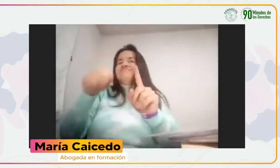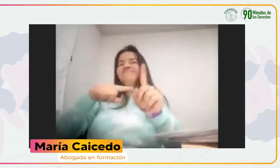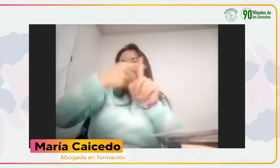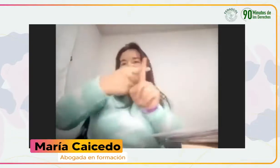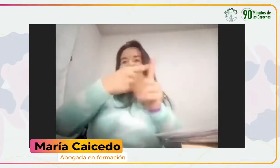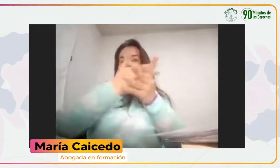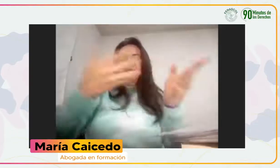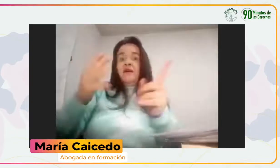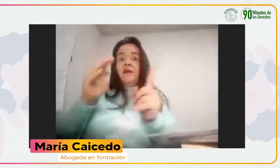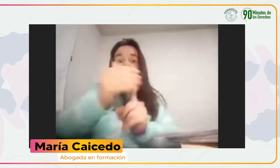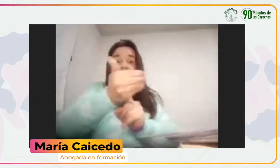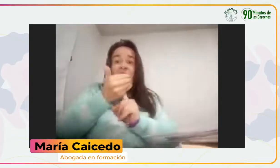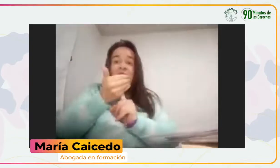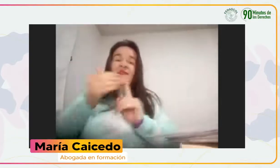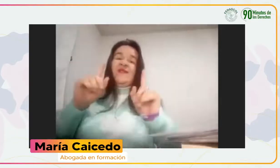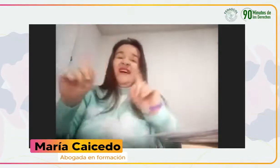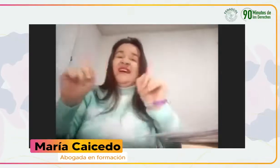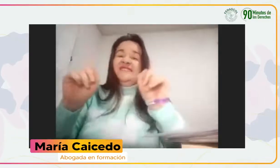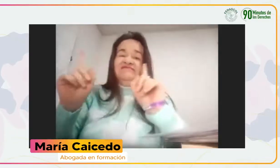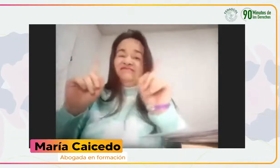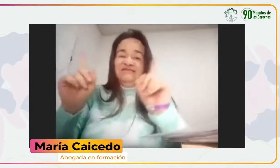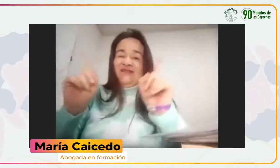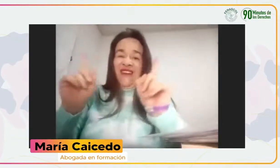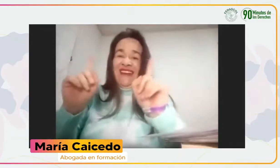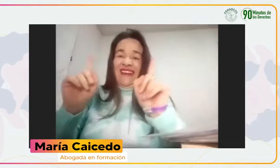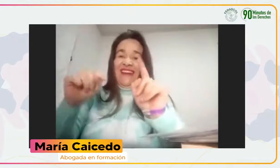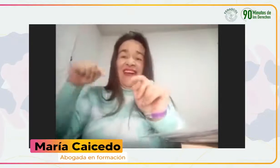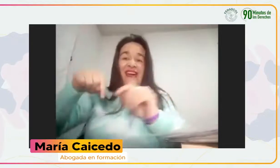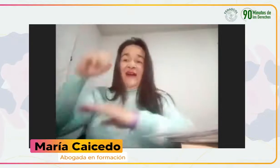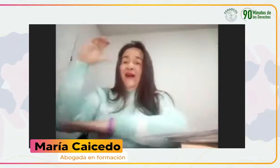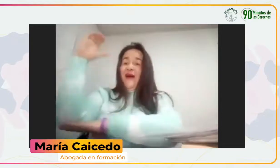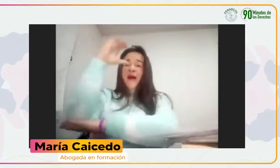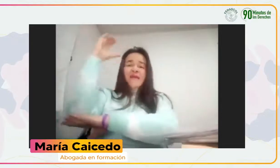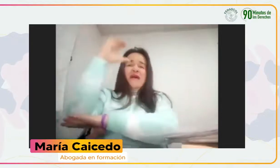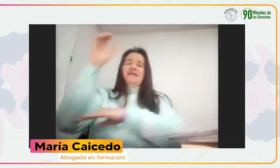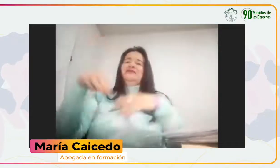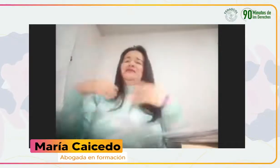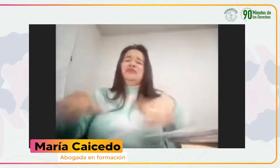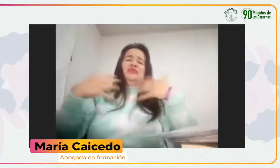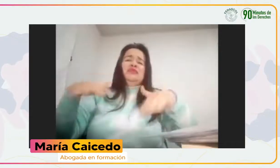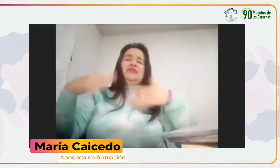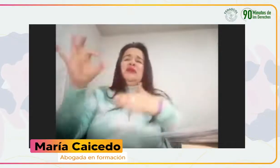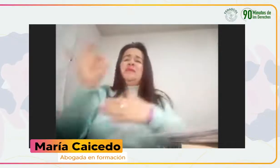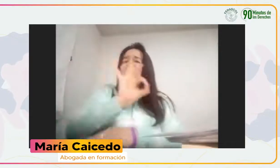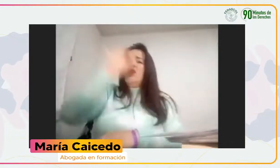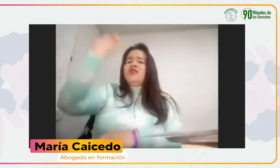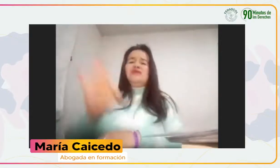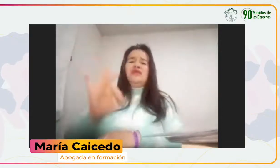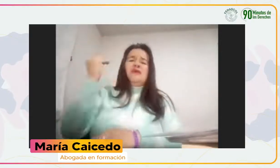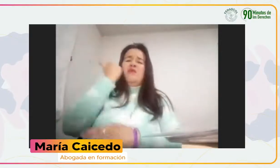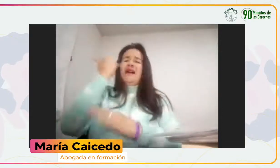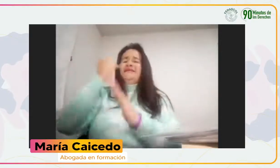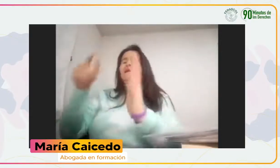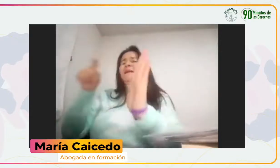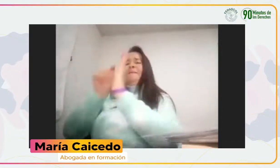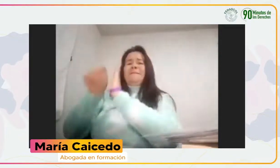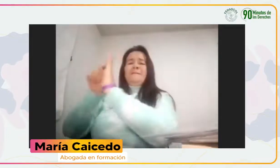sientan protegidas, se sientan cobijadas por la ley, pero realmente no pasa. Acá en Colombia no pasa, y